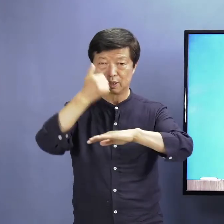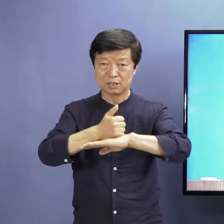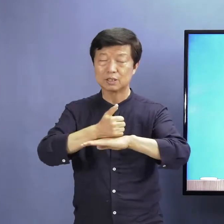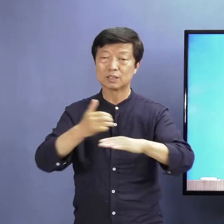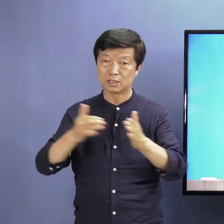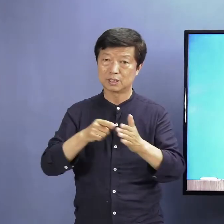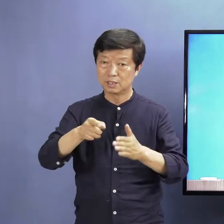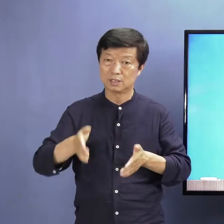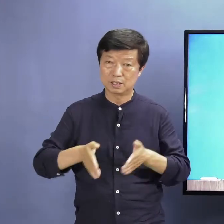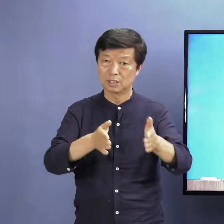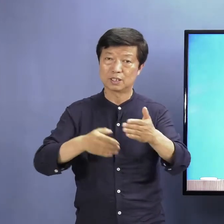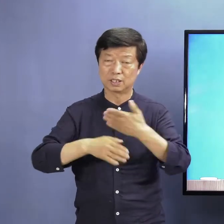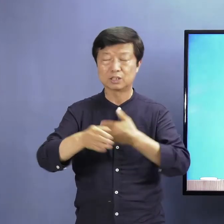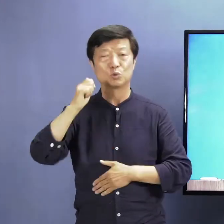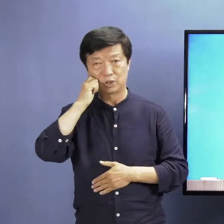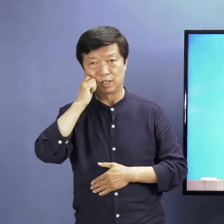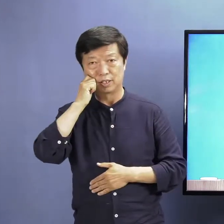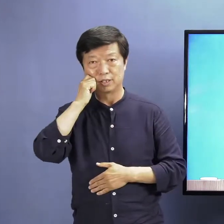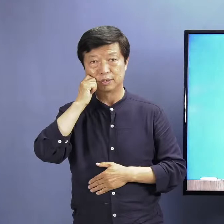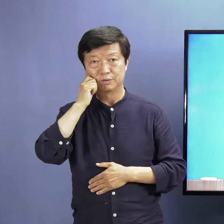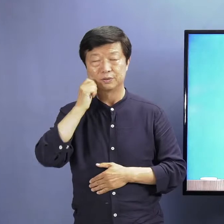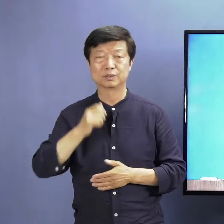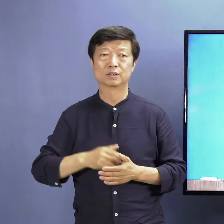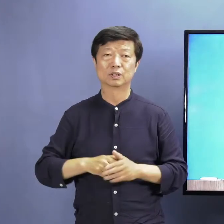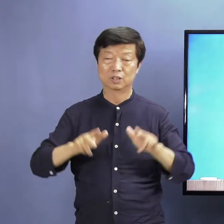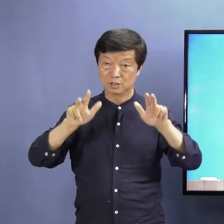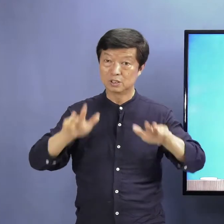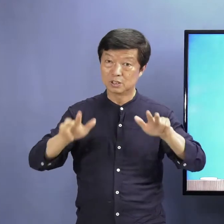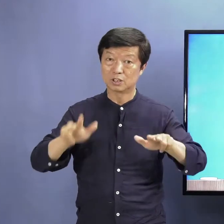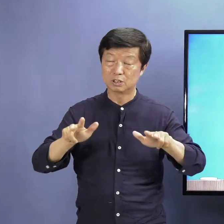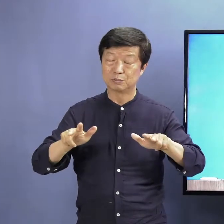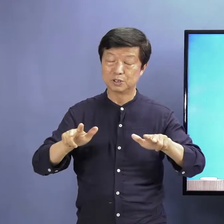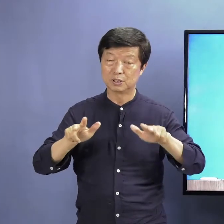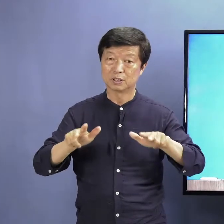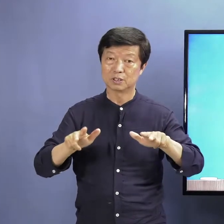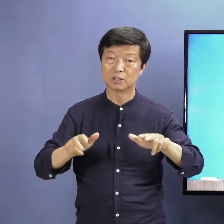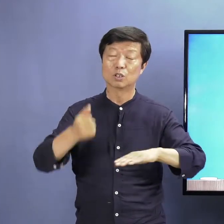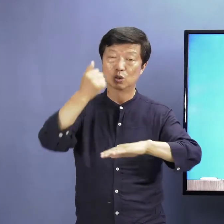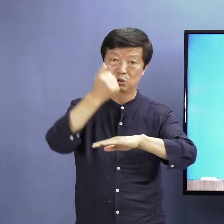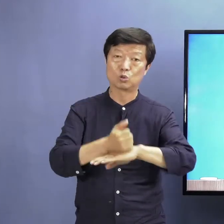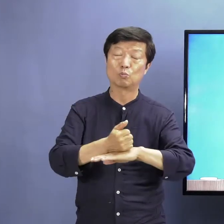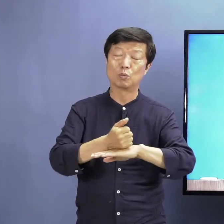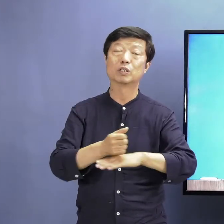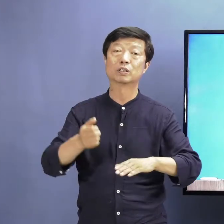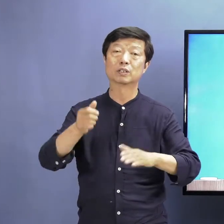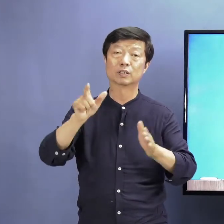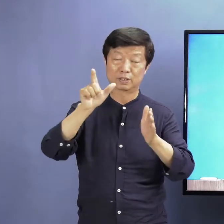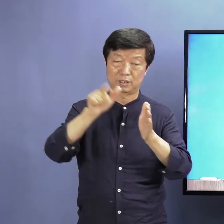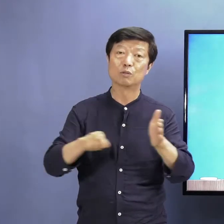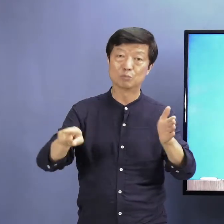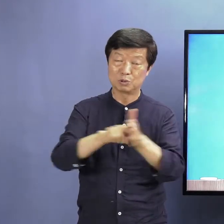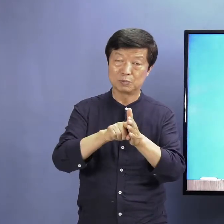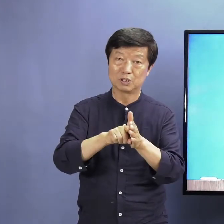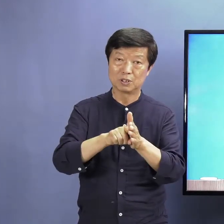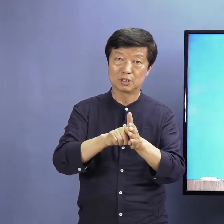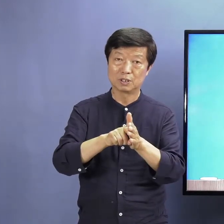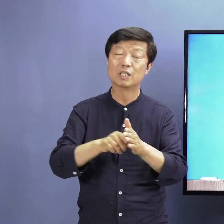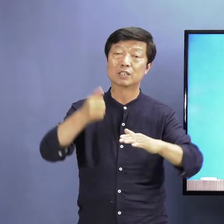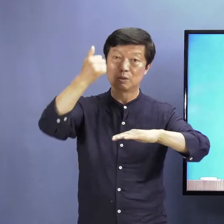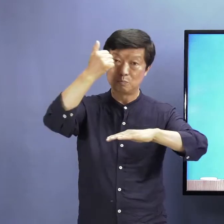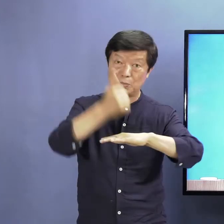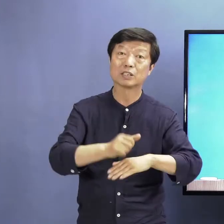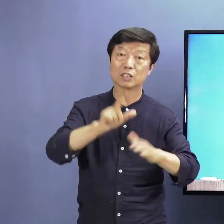거예요. 이 시대를 종말론적 시대라고 한다면, 정말 말세지말이라고